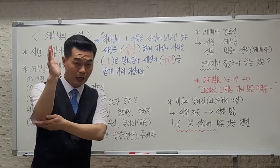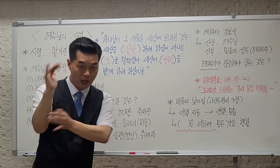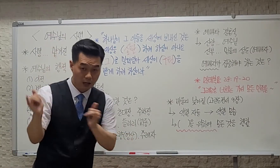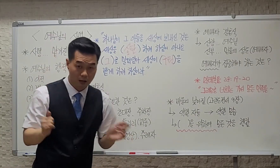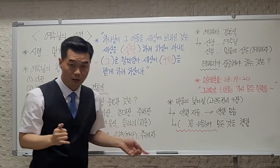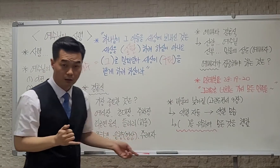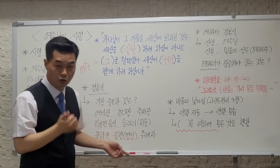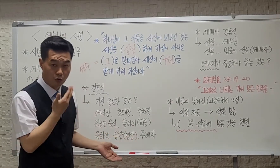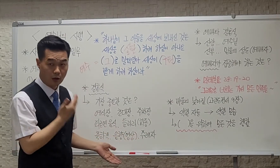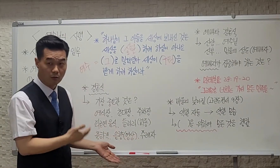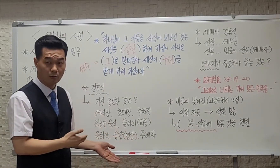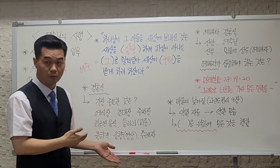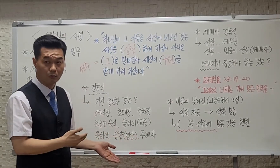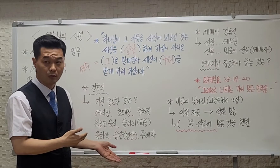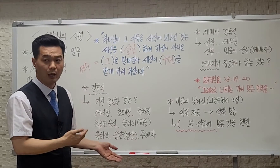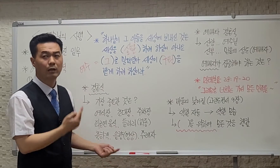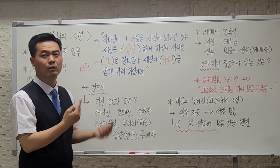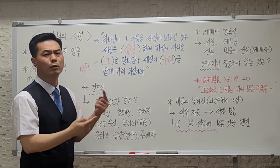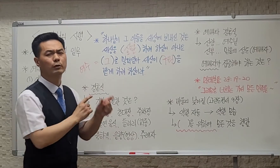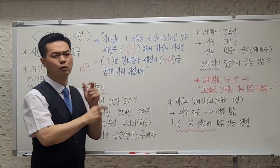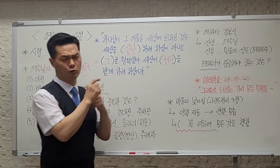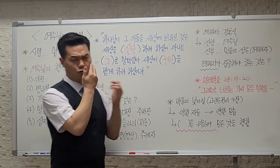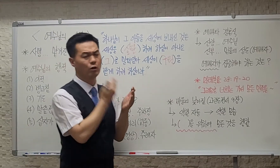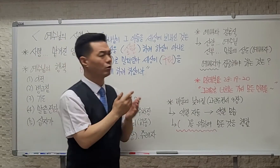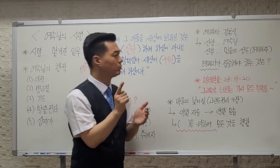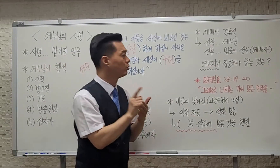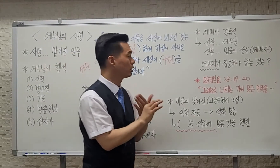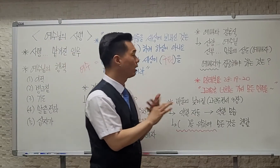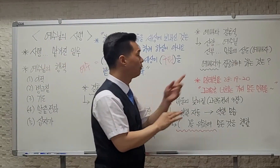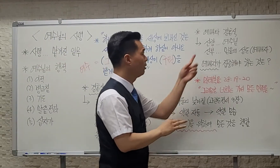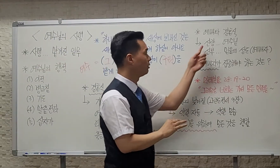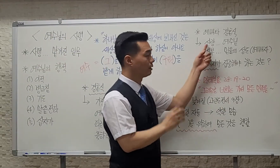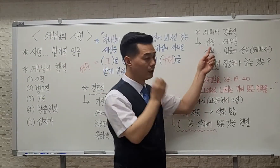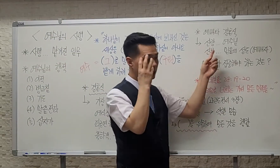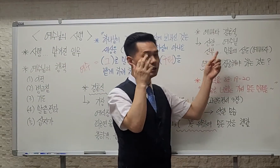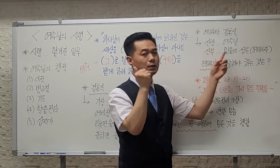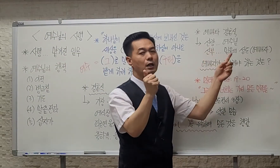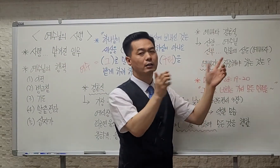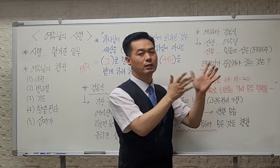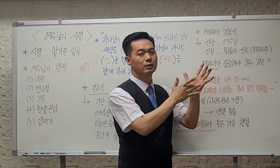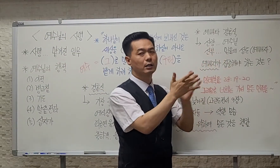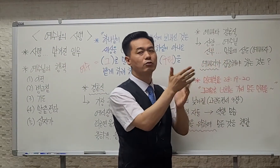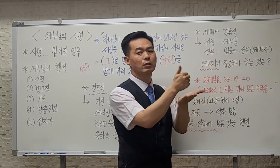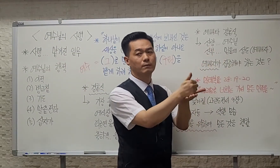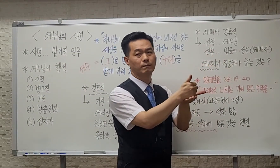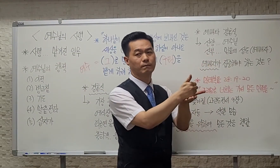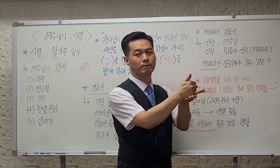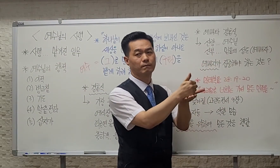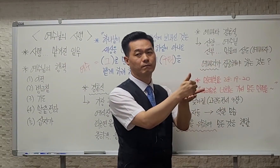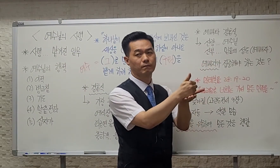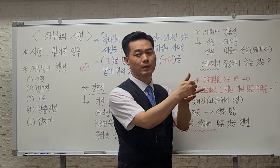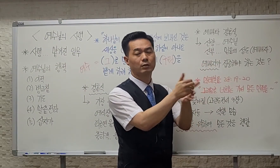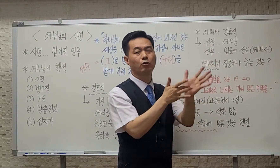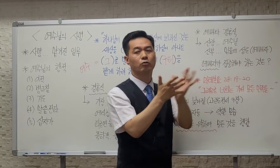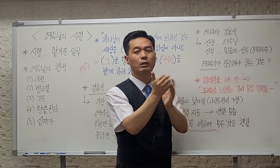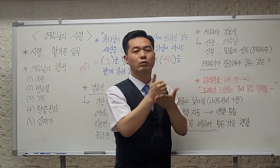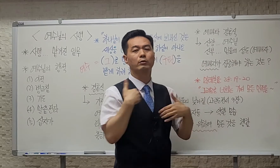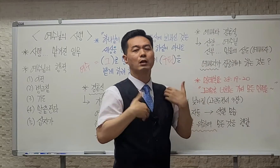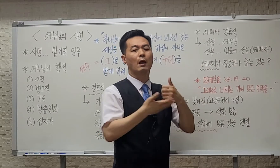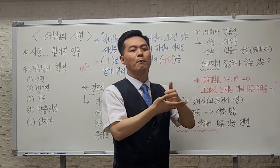설교자? 이거 중요해요? 아니, 그거보다 더 중요한 것은 무엇인가 하면 신랑 대신 예수님, 그리고 그 예수님을